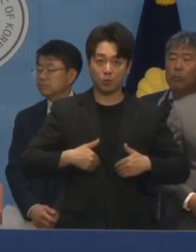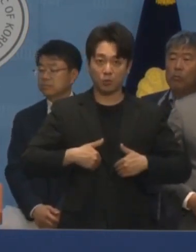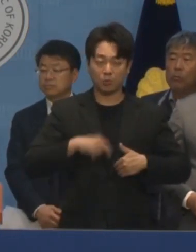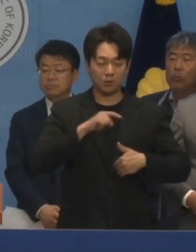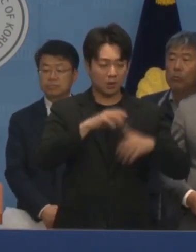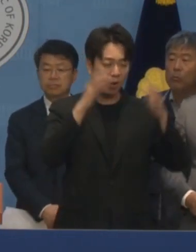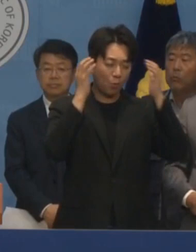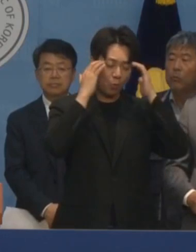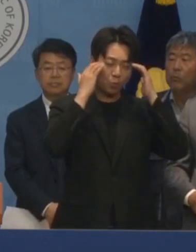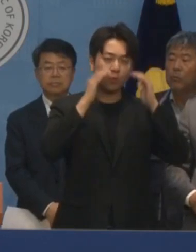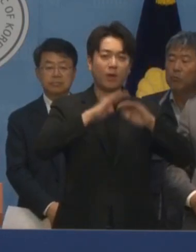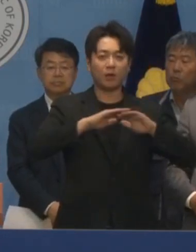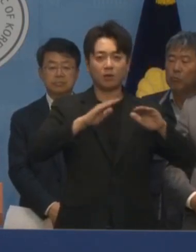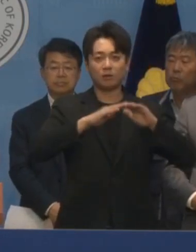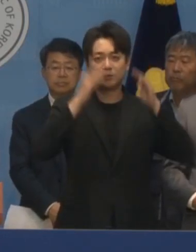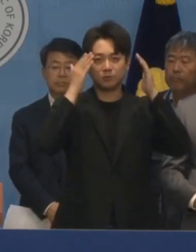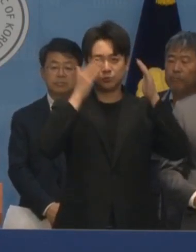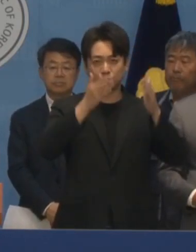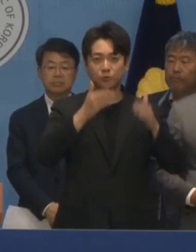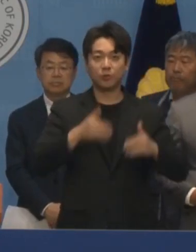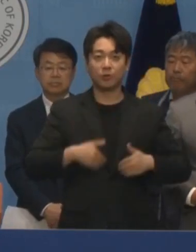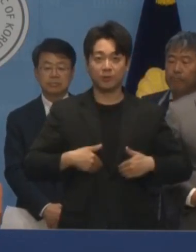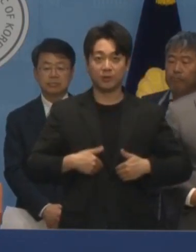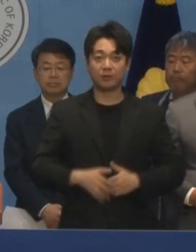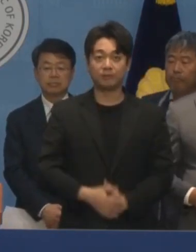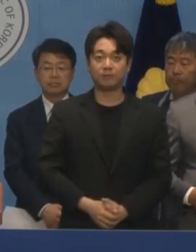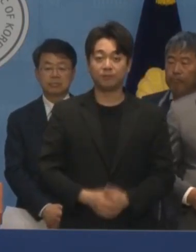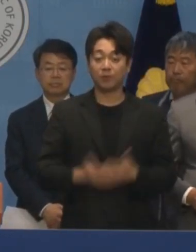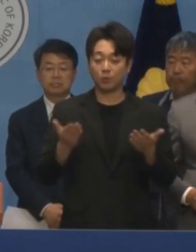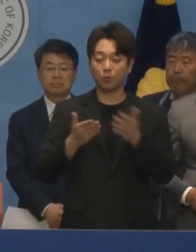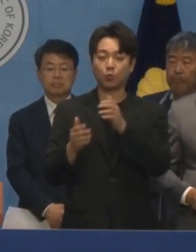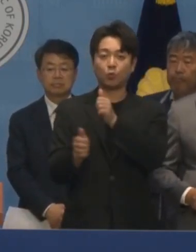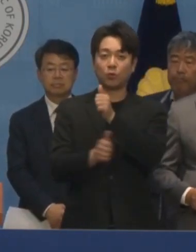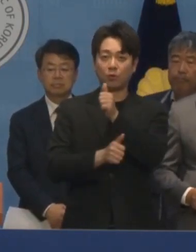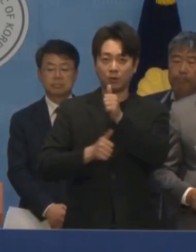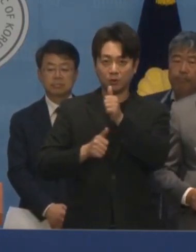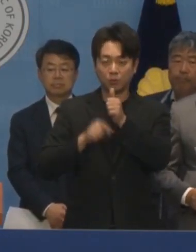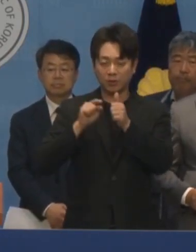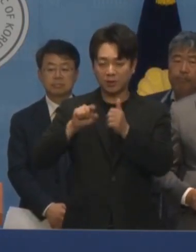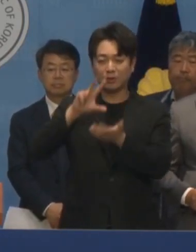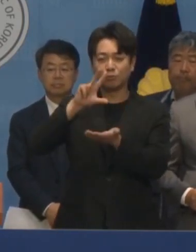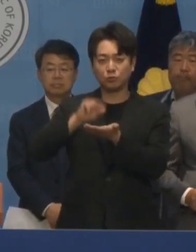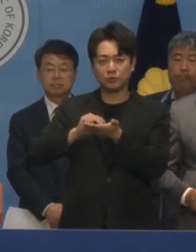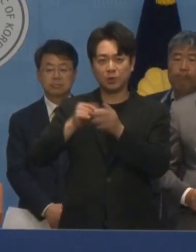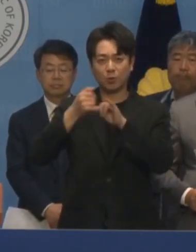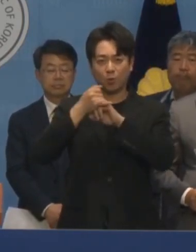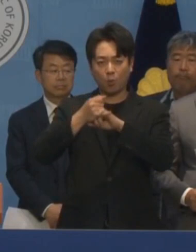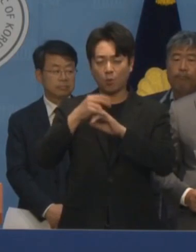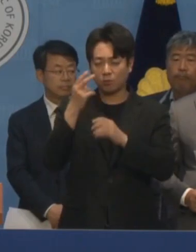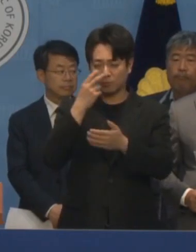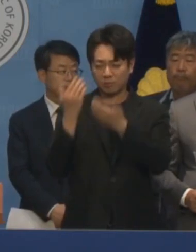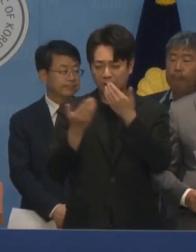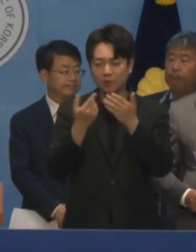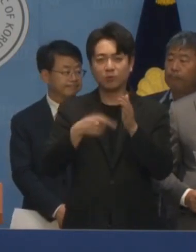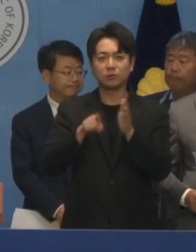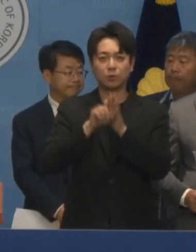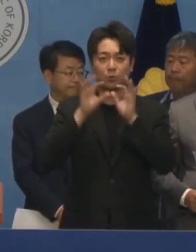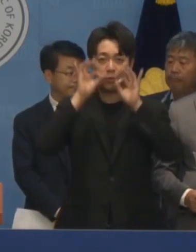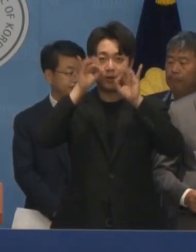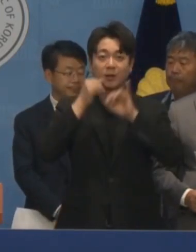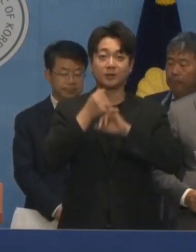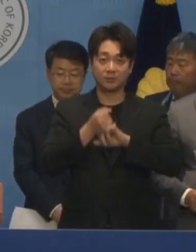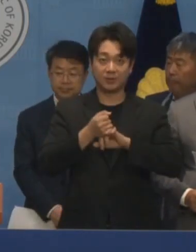할 것입니다. 국회 환경노동위원회에서도 이 문제 꼭 짚고 해결을 위해서 최선을 다하겠습니다.